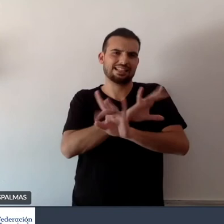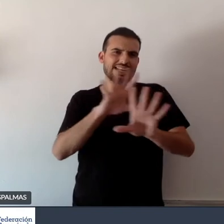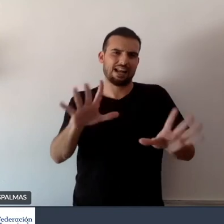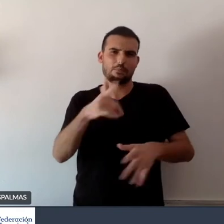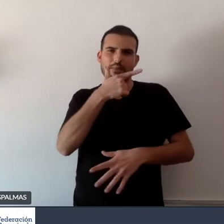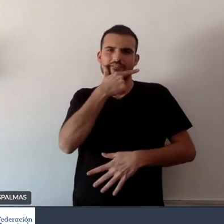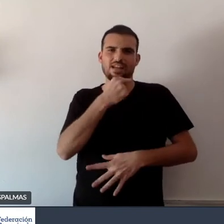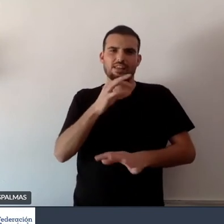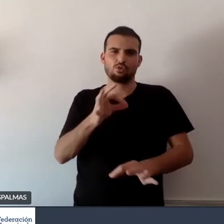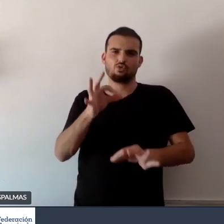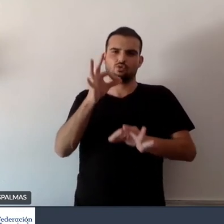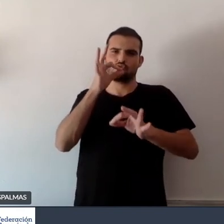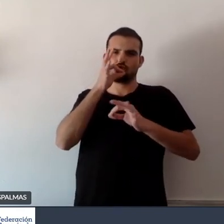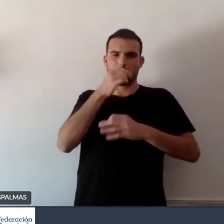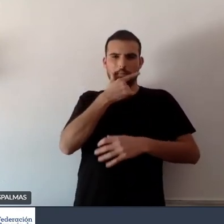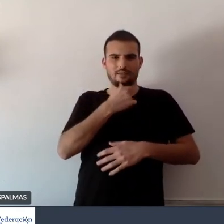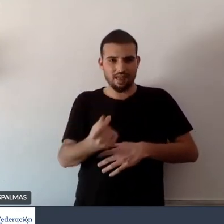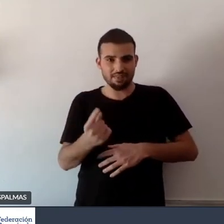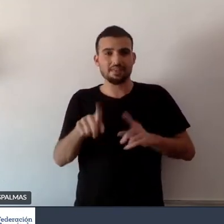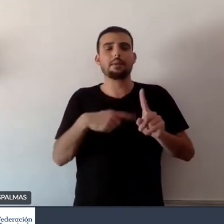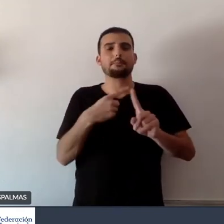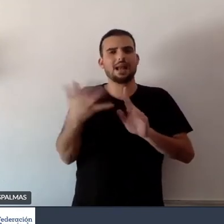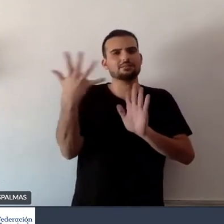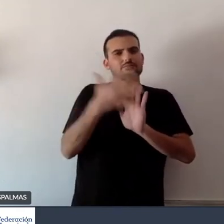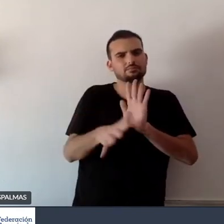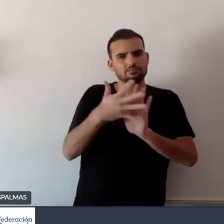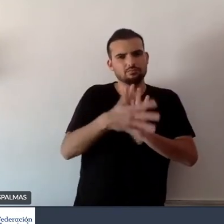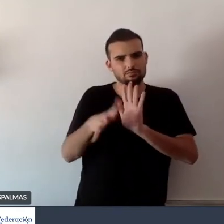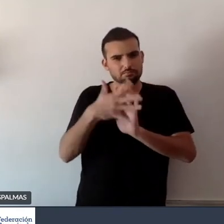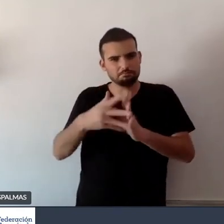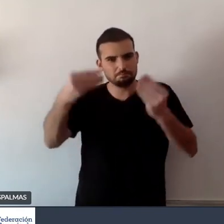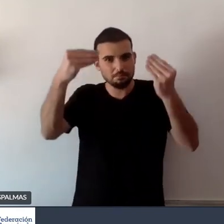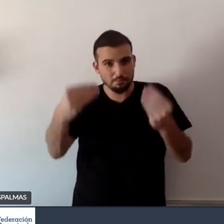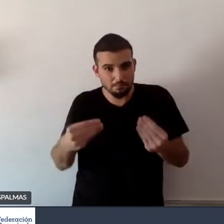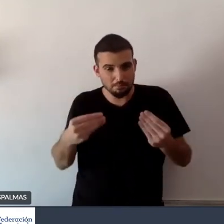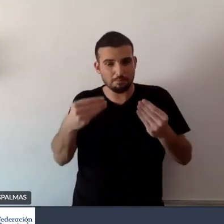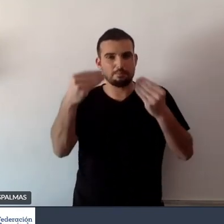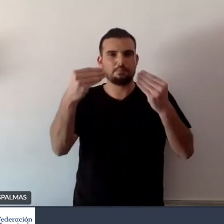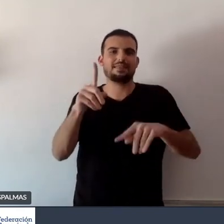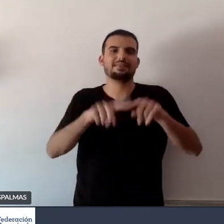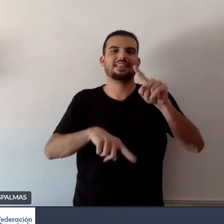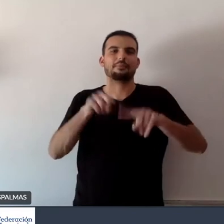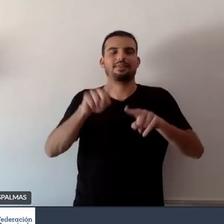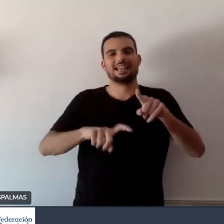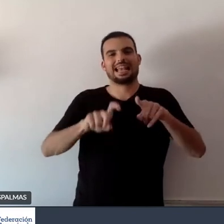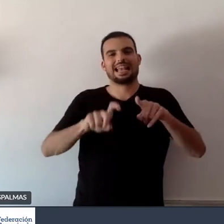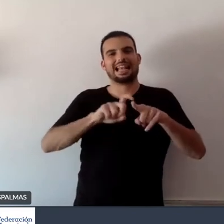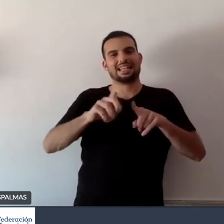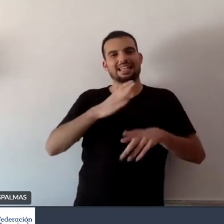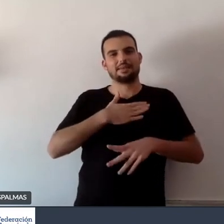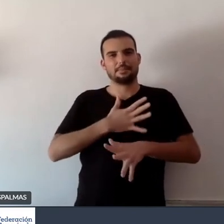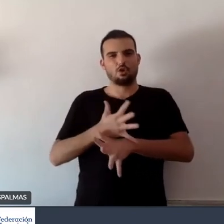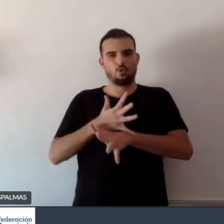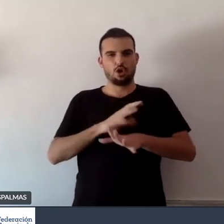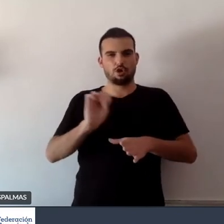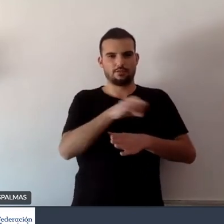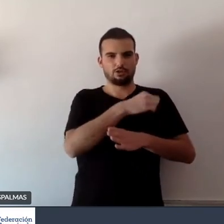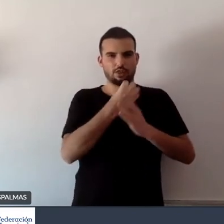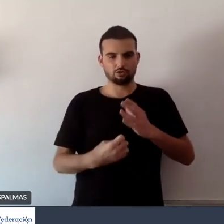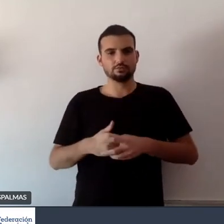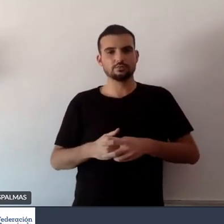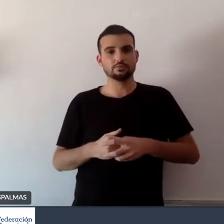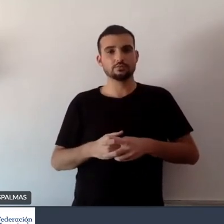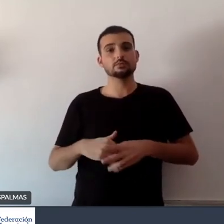bien referido a qué nos referimos en cada momento y cuál es la opción que mejor se podría adaptar a las características de nuestro juego. En el juego con